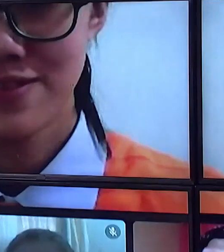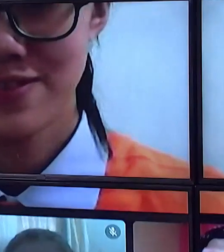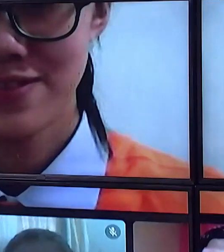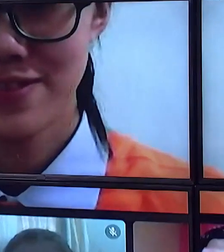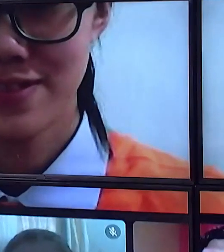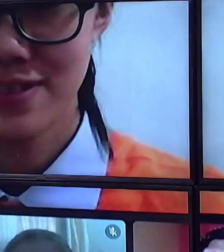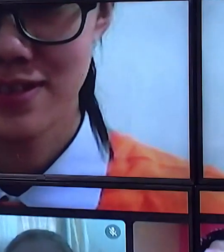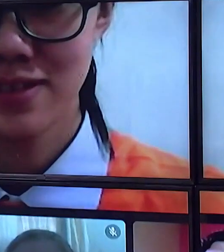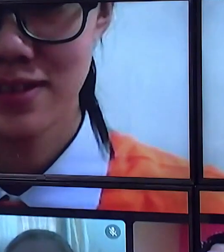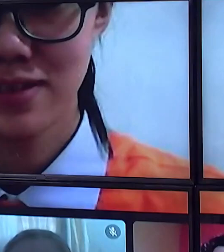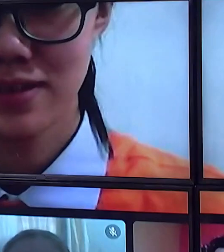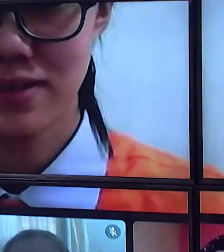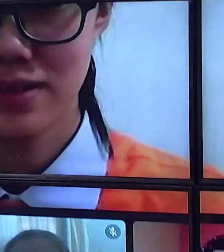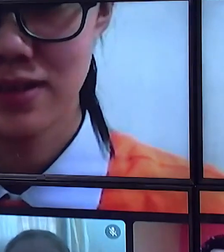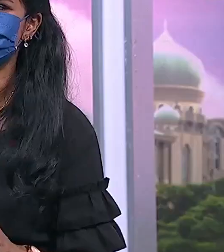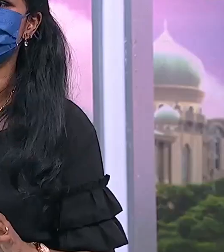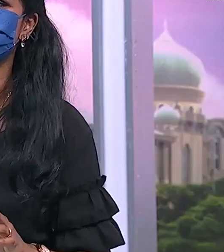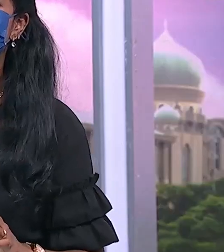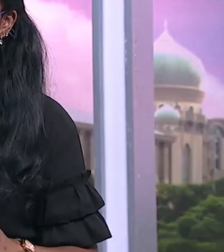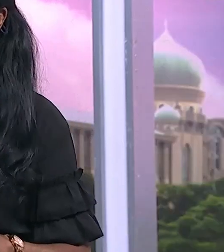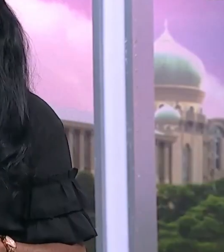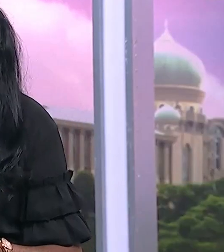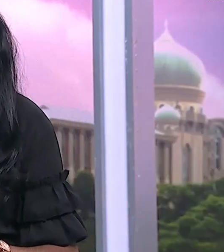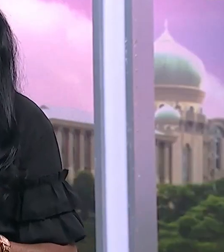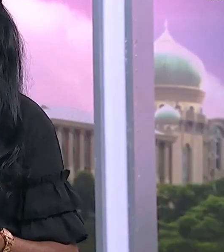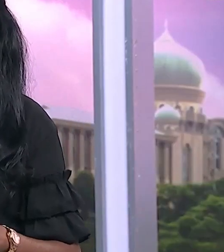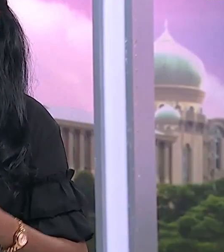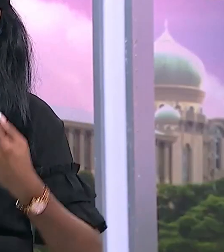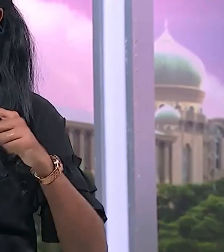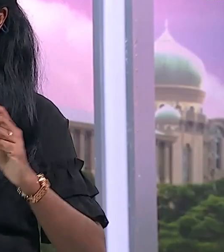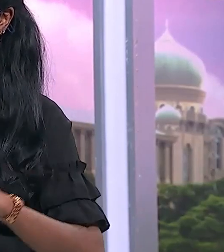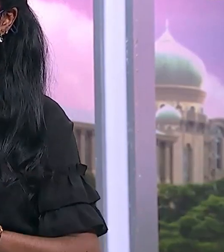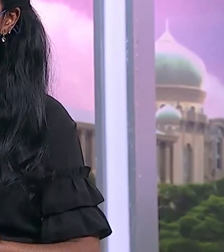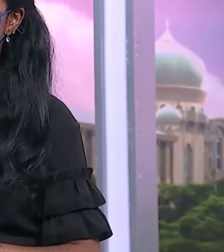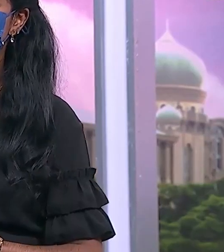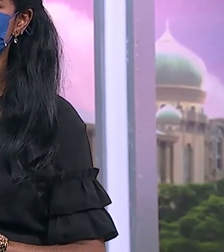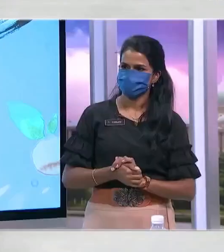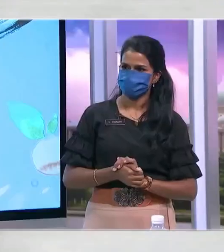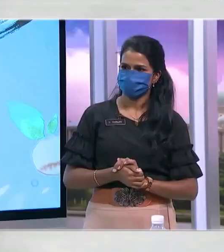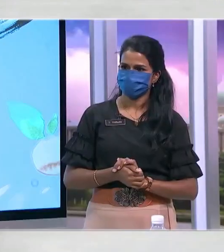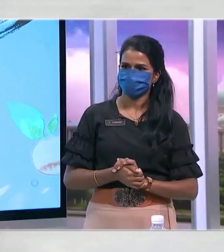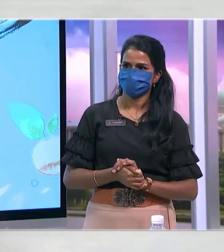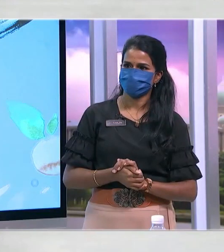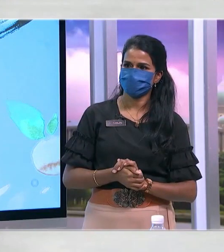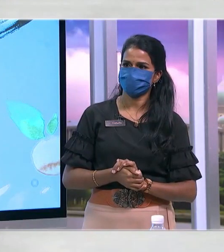Okey. Okey, Yogesh nak cuba. Yogesh belum cuba. Yogesh. Cuba ya. Yang terakhir.